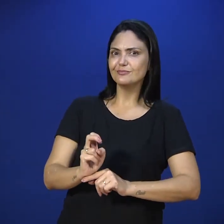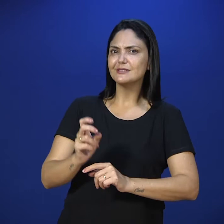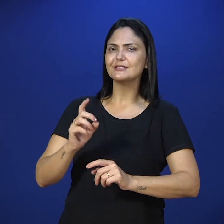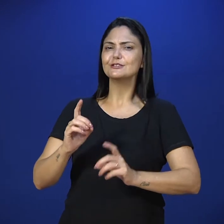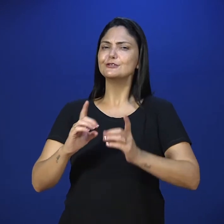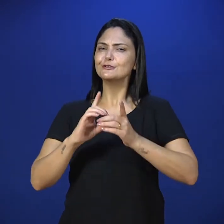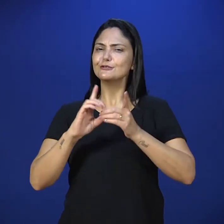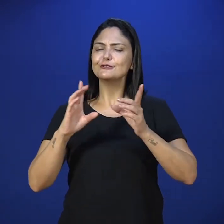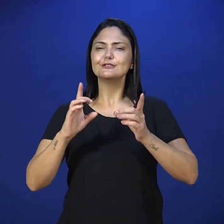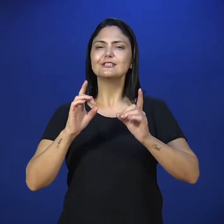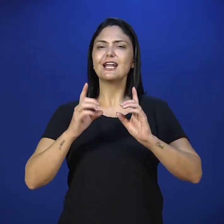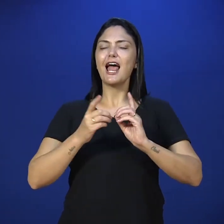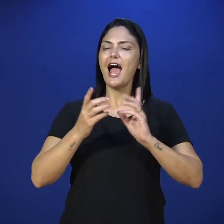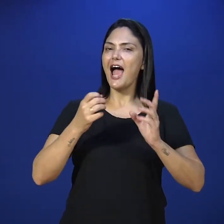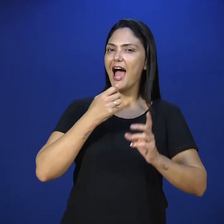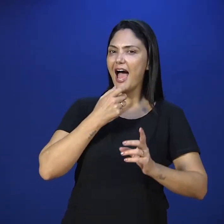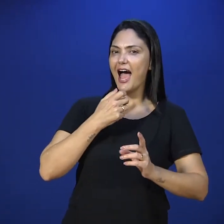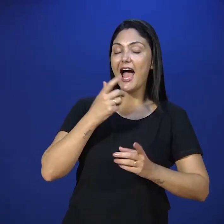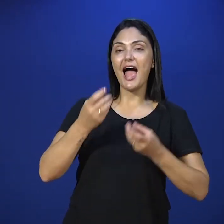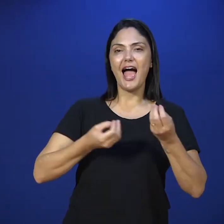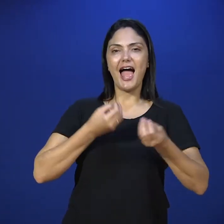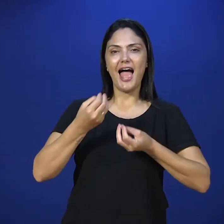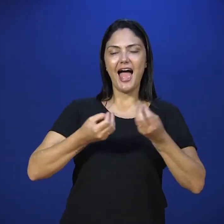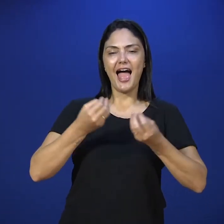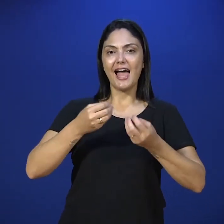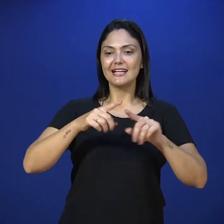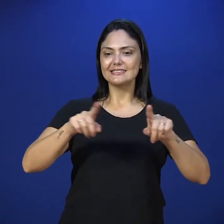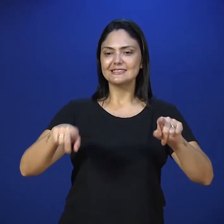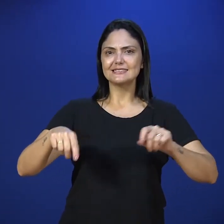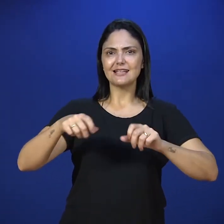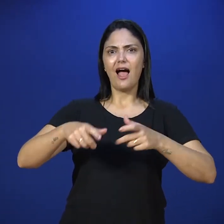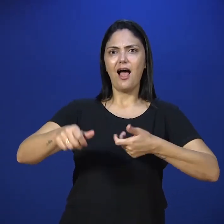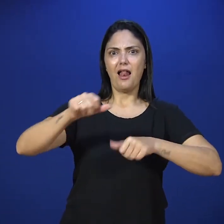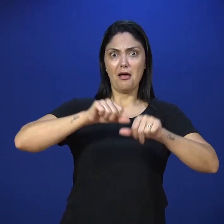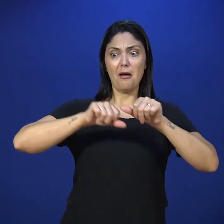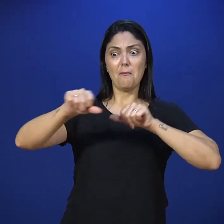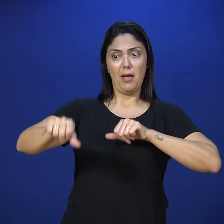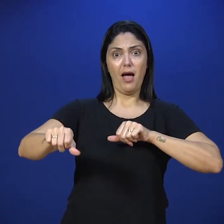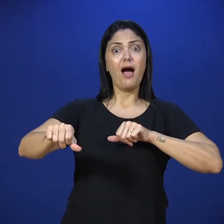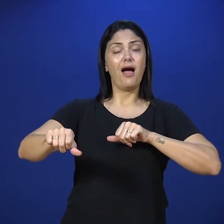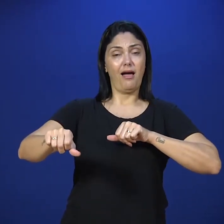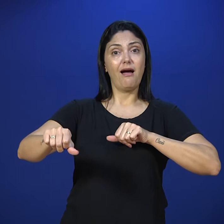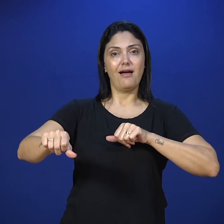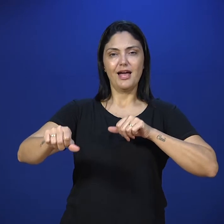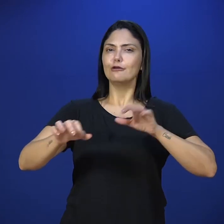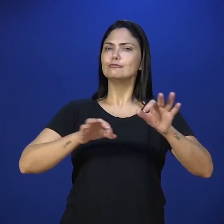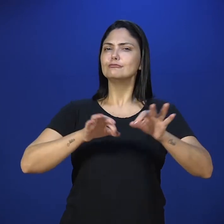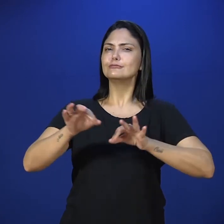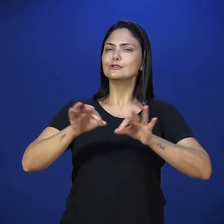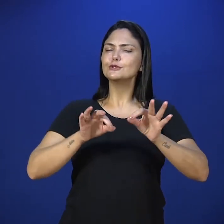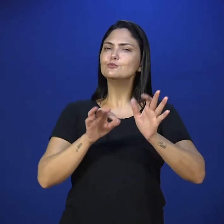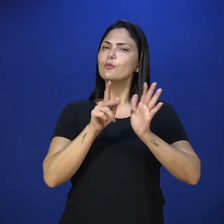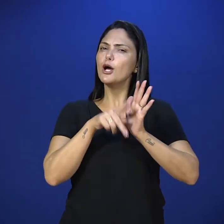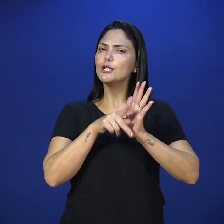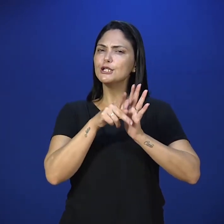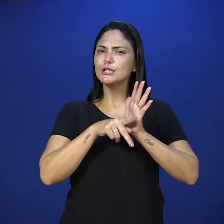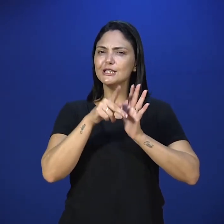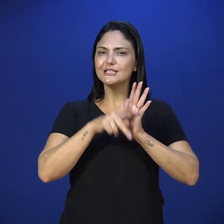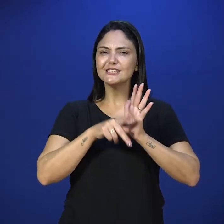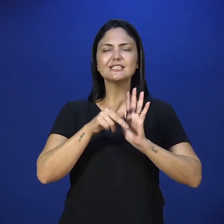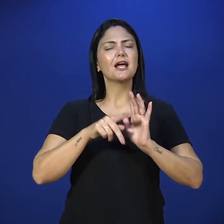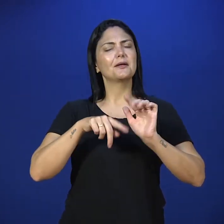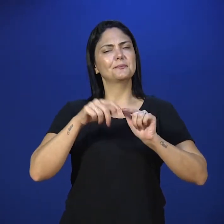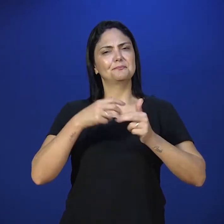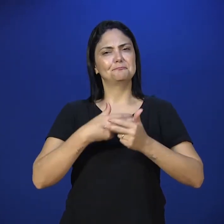dinâmicas semipresenciais, teleensino, salas de aula invertidas, elaboração de projetos, portfólios,